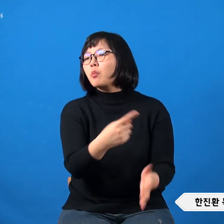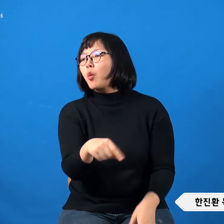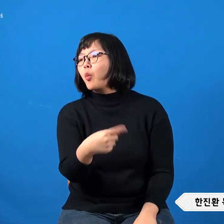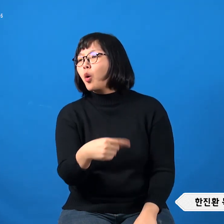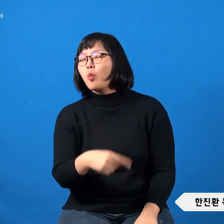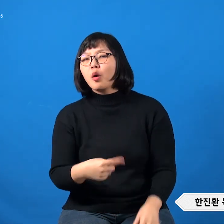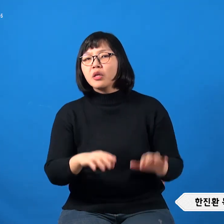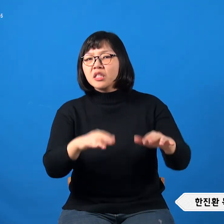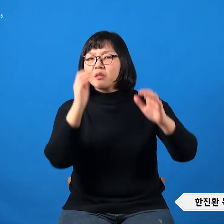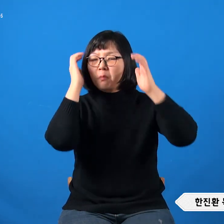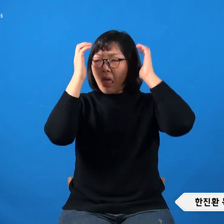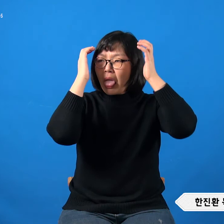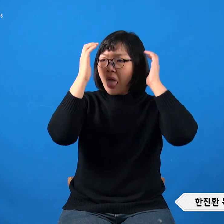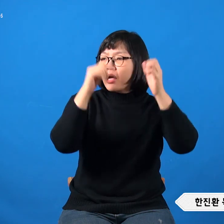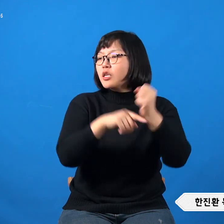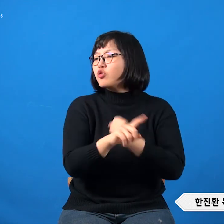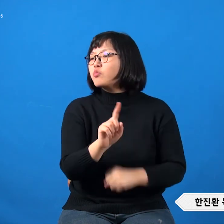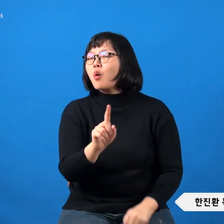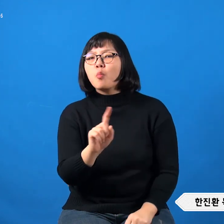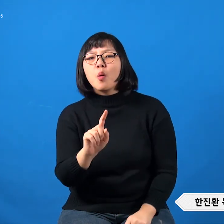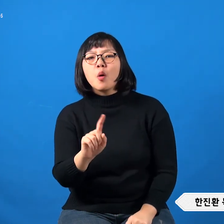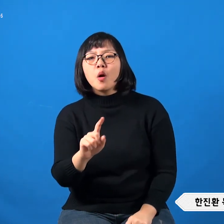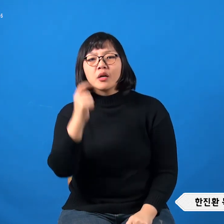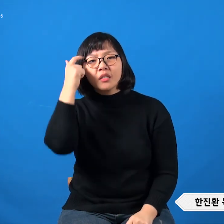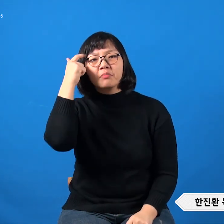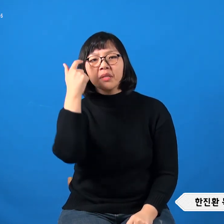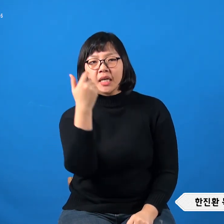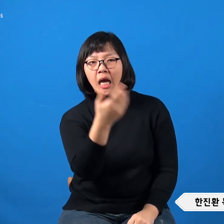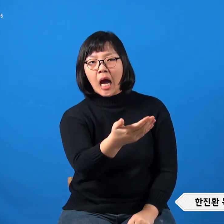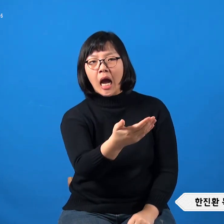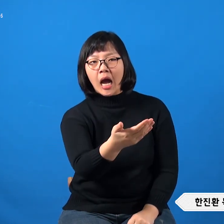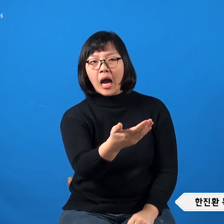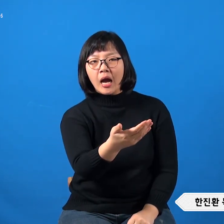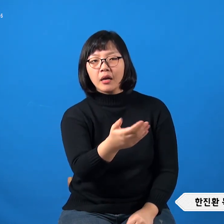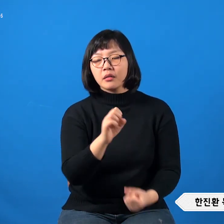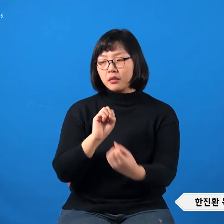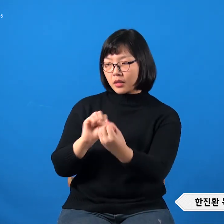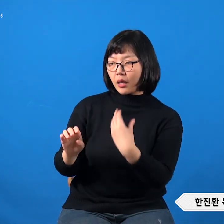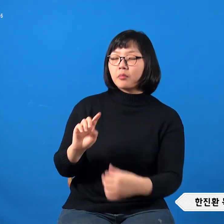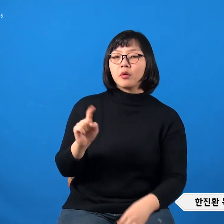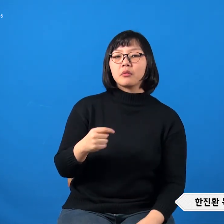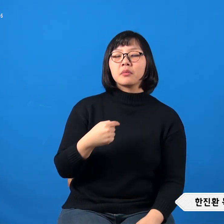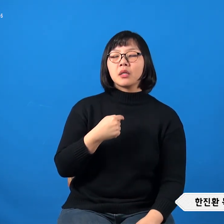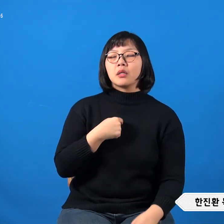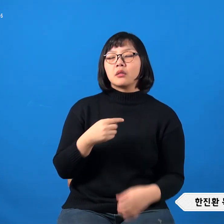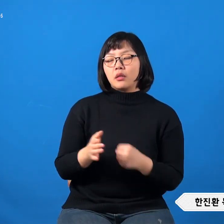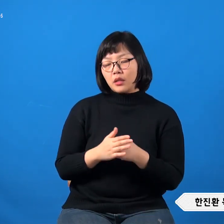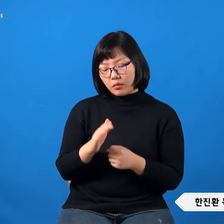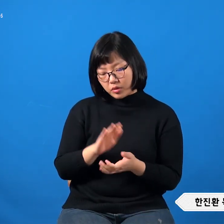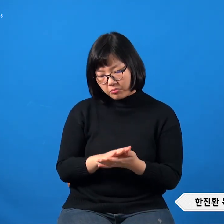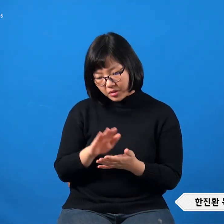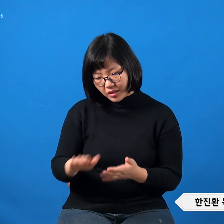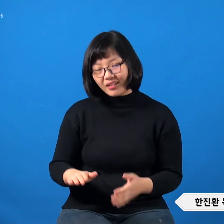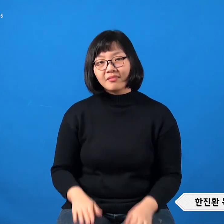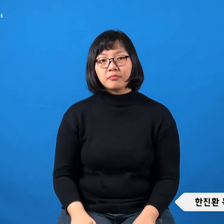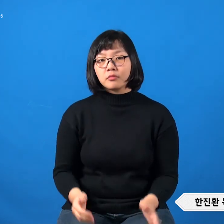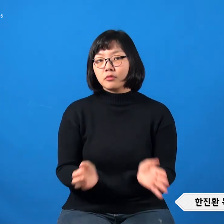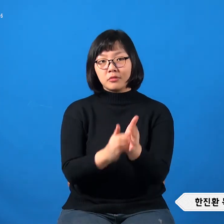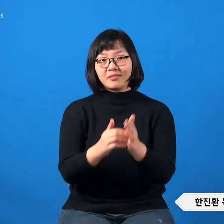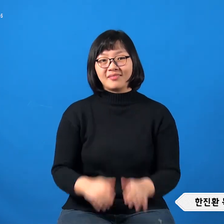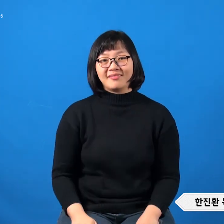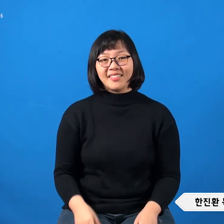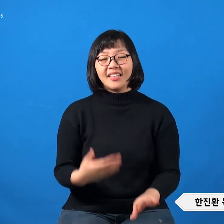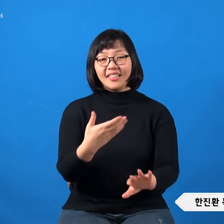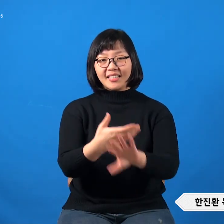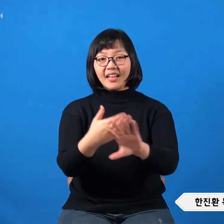문제라서 이렇게 엉망진창이 되어 있는지 좀 답을 좀 해달라. 거기에 대해서 다른 작가들은 수십